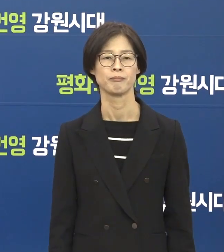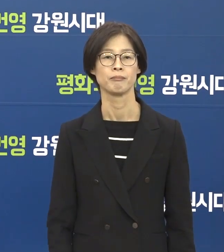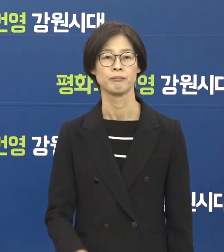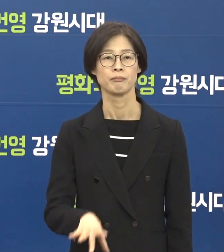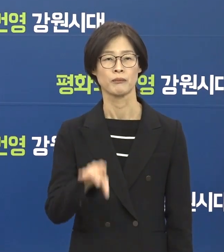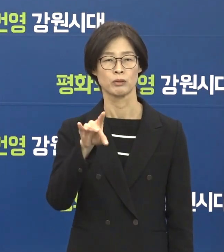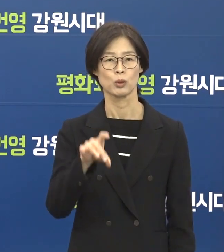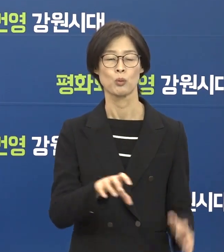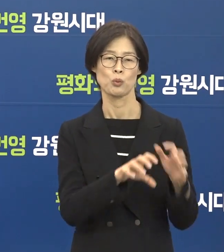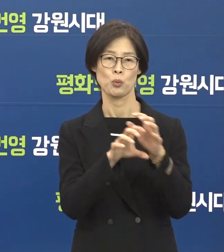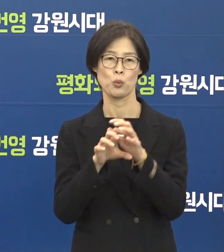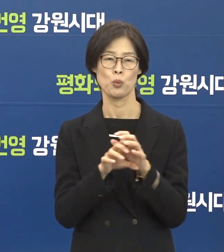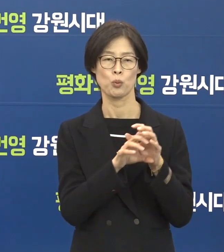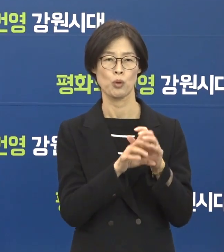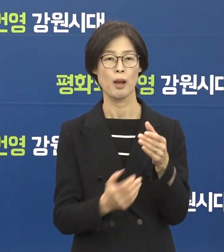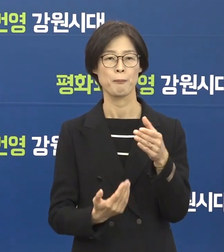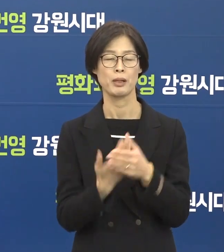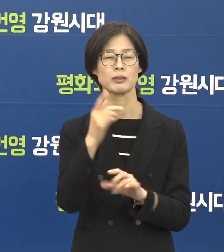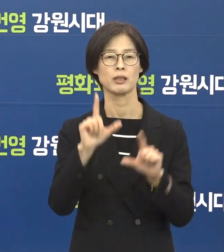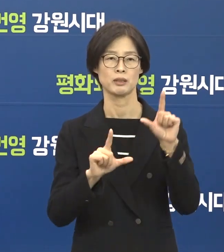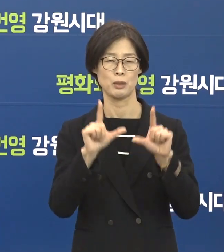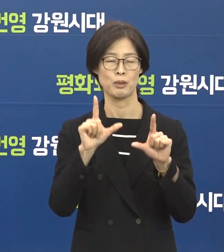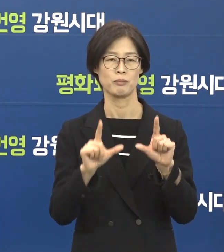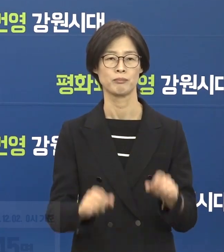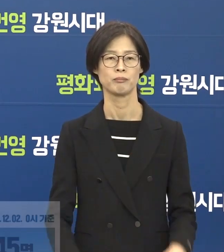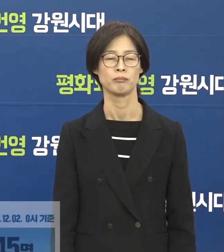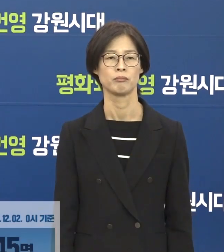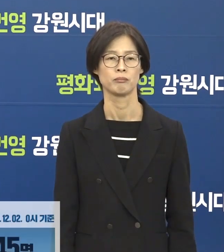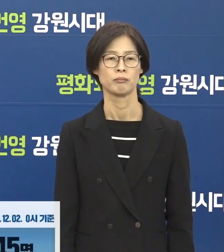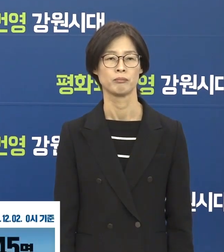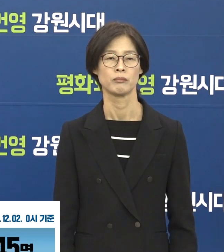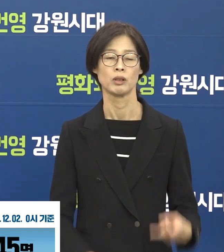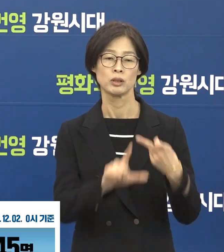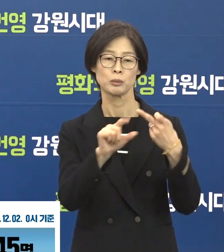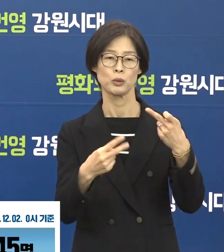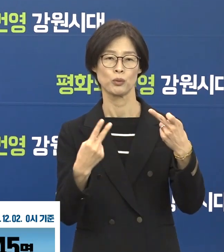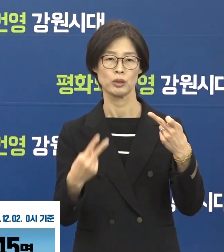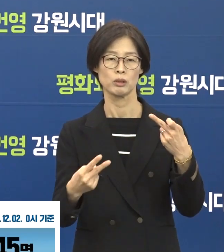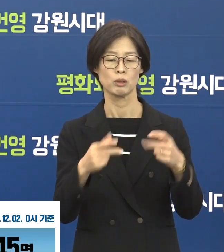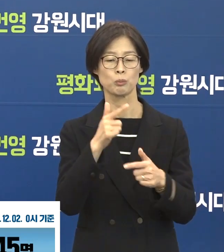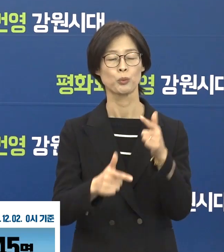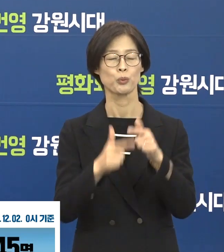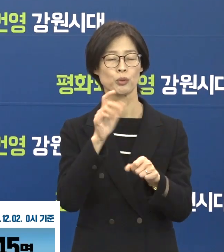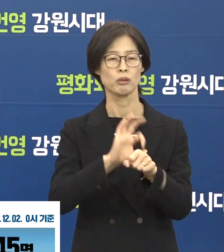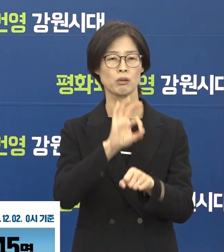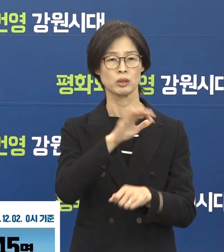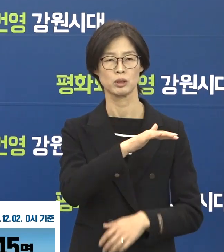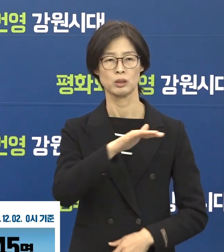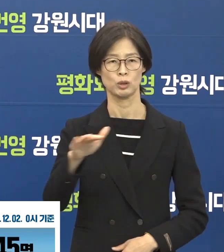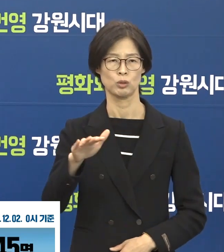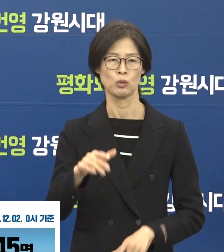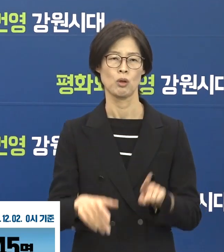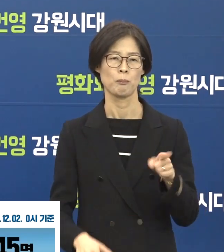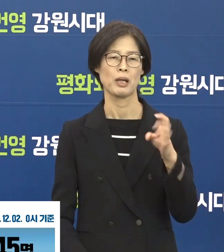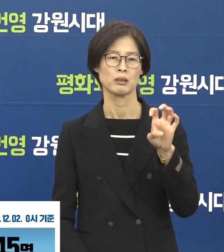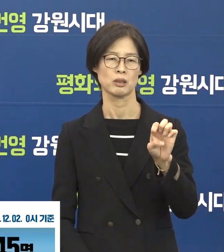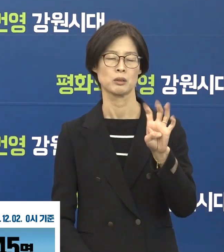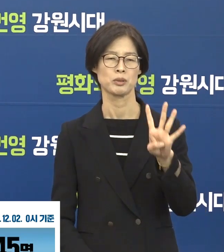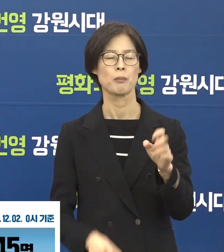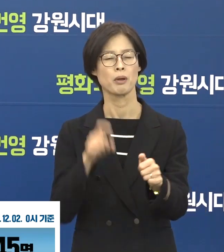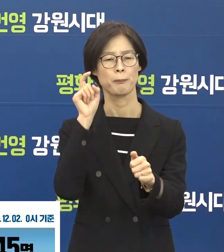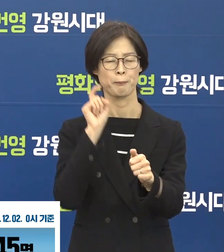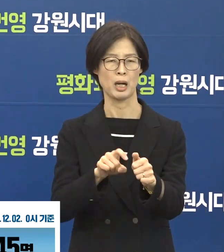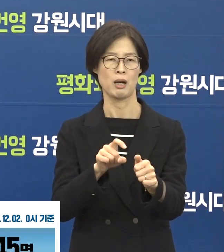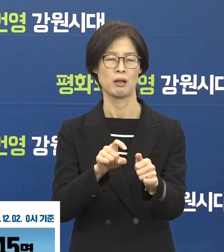먼저 코로나19 발생 현황입니다. 12월 2일 목요일 0시 기준 144명이